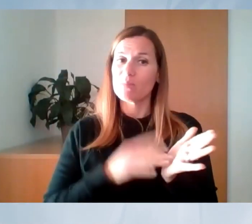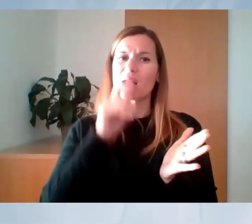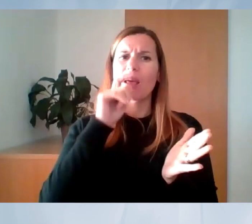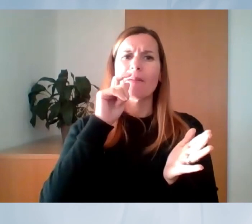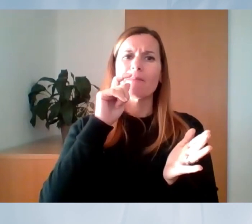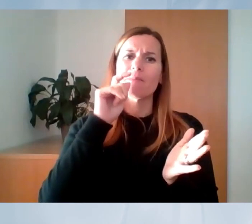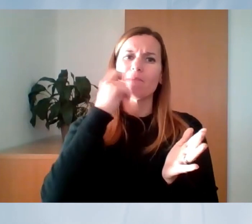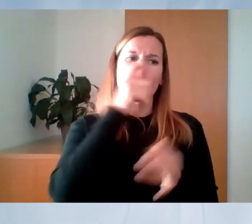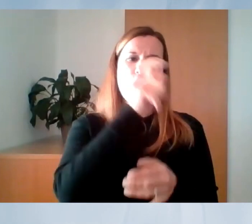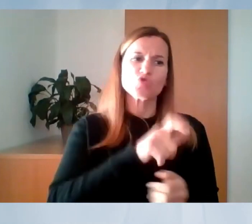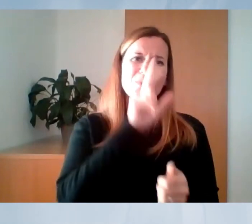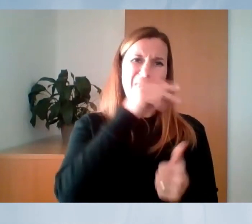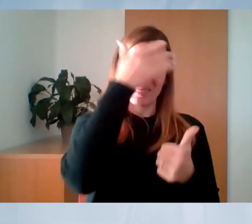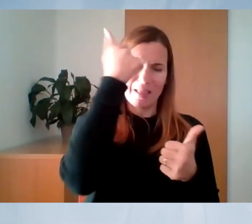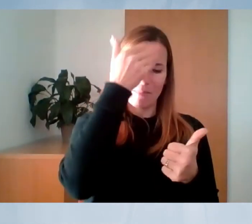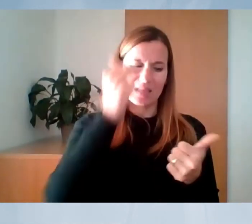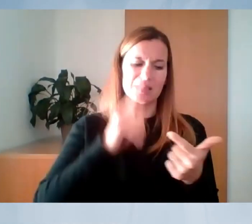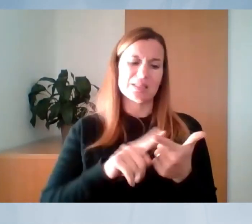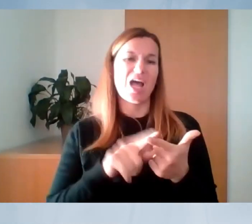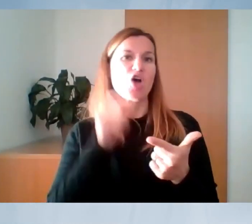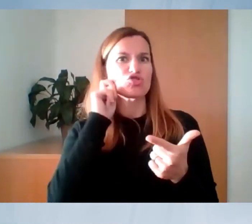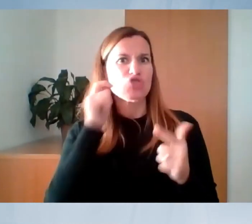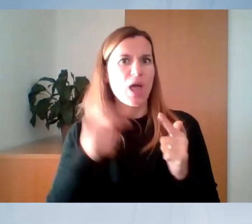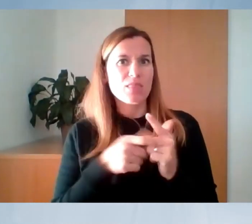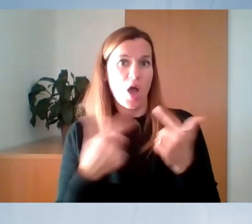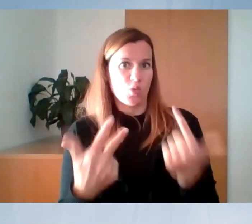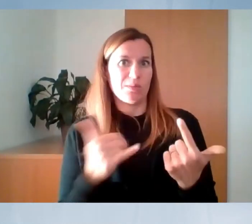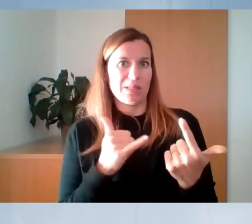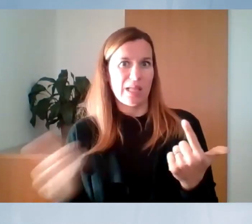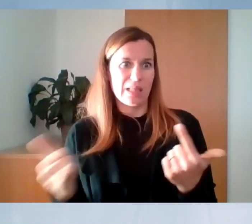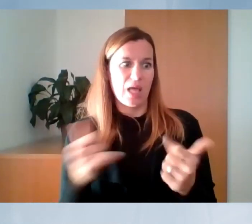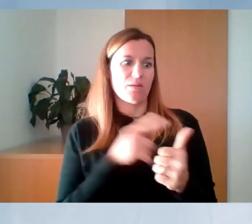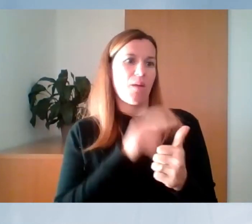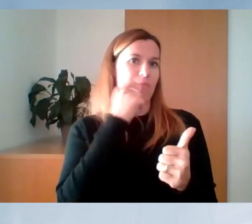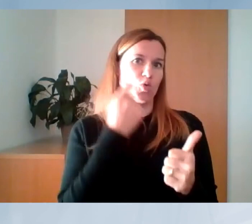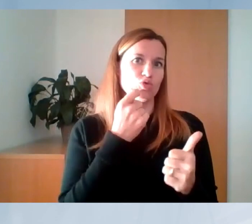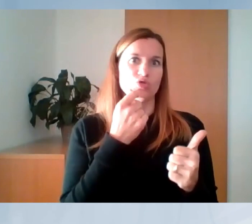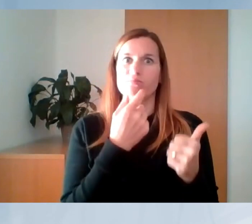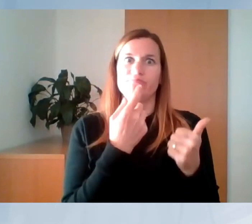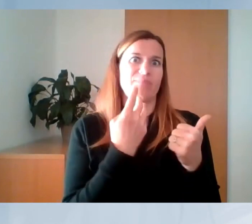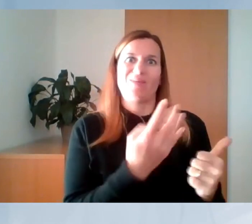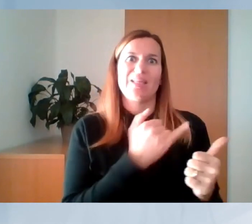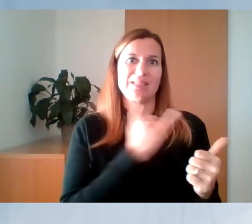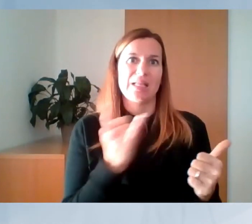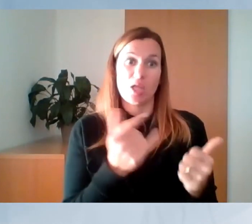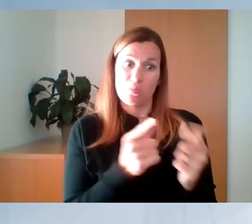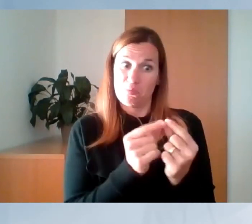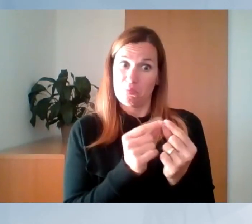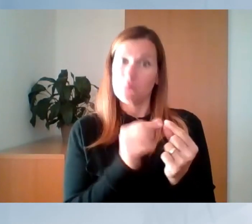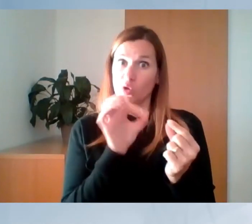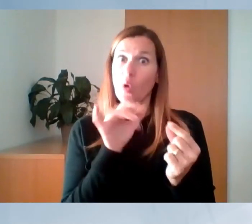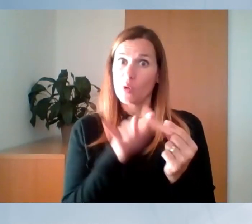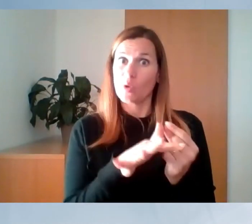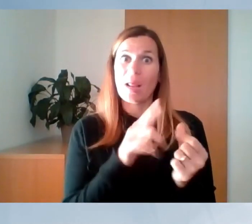recimo mož demenca, žena 80 let, on 80, 85, 90, pa